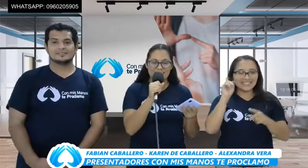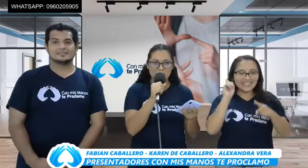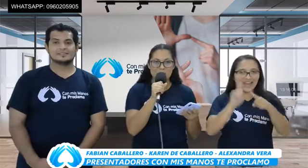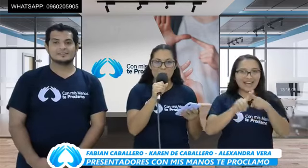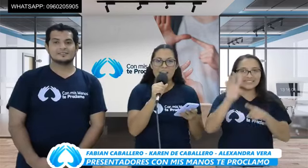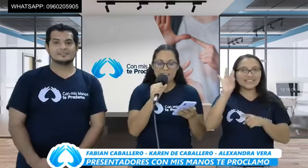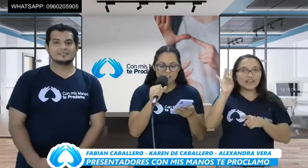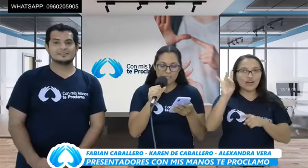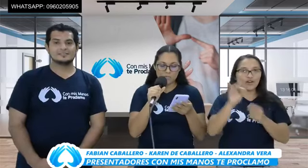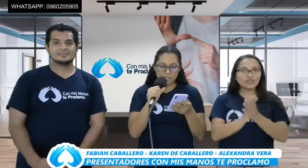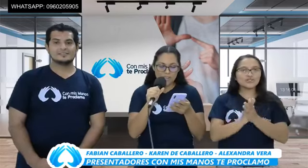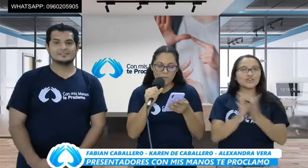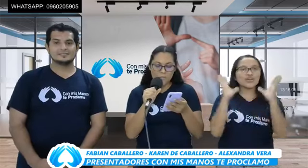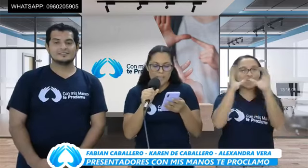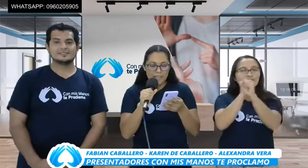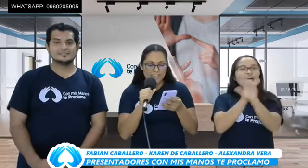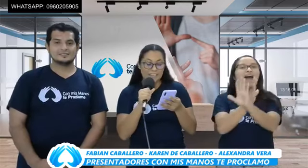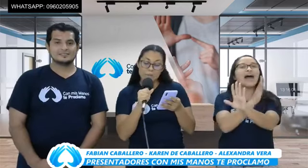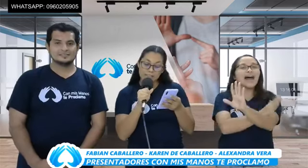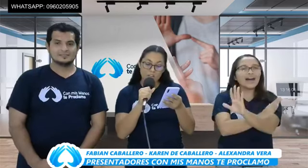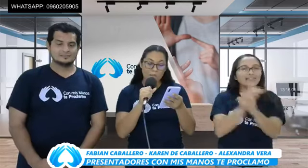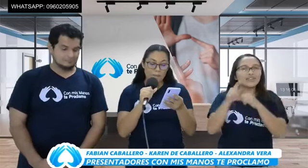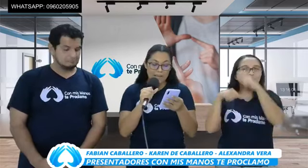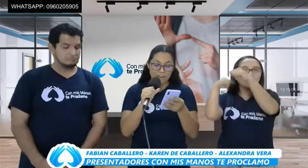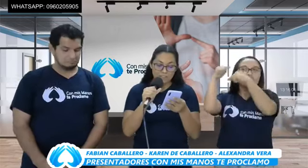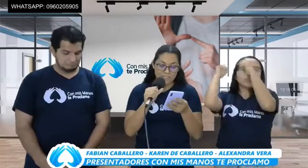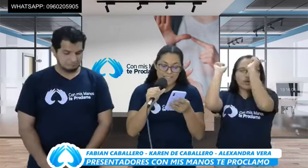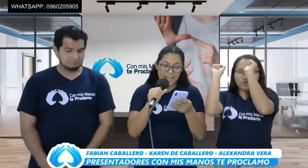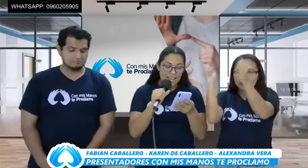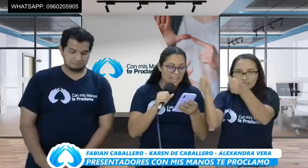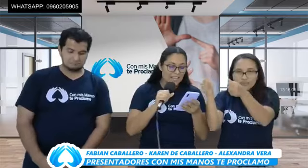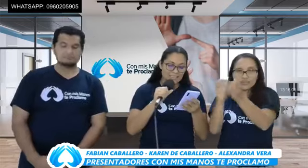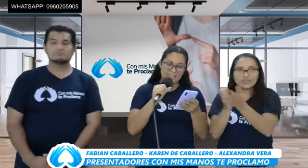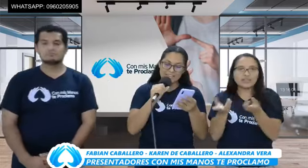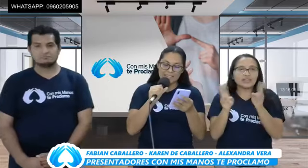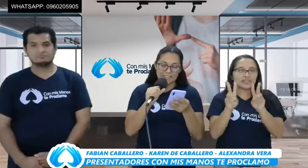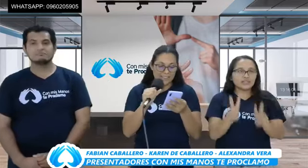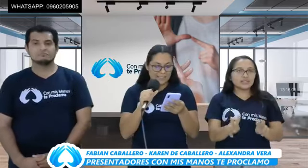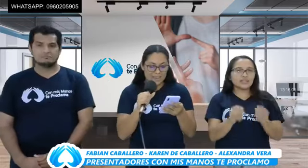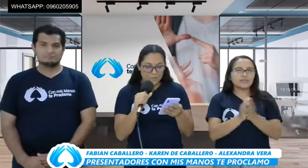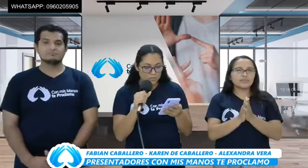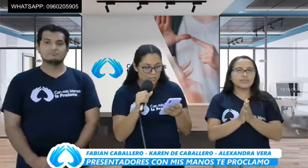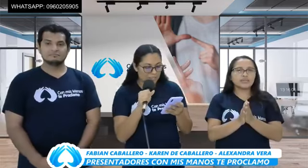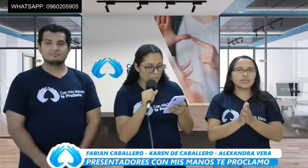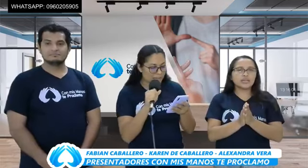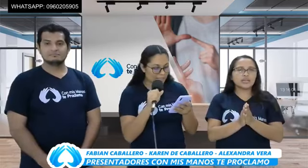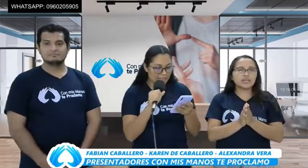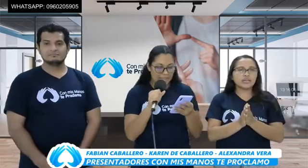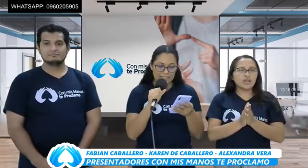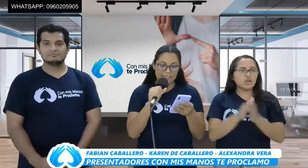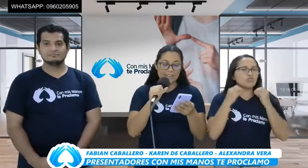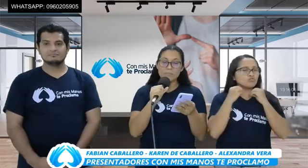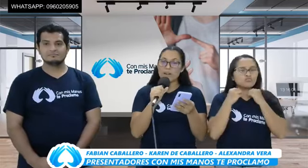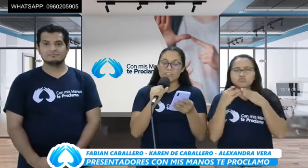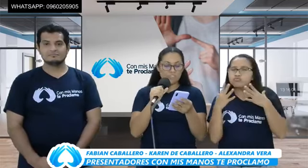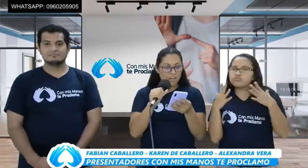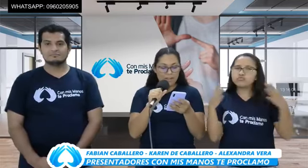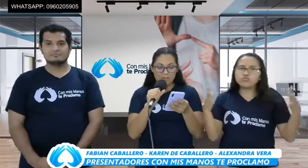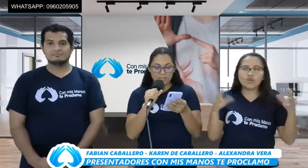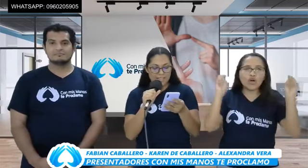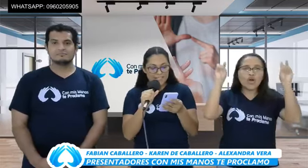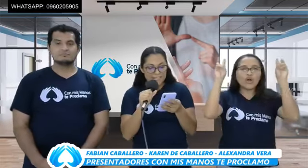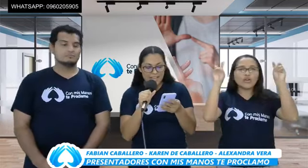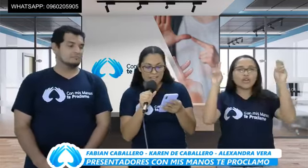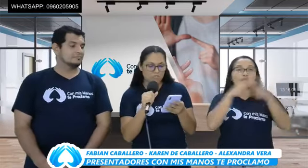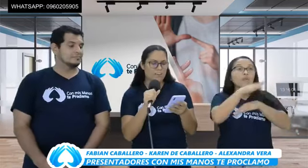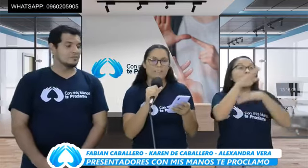antes del programa de Leo de Timoteo. Será transmitido por la página oficial. Dice que tendrán muchas temáticas de interés para toda